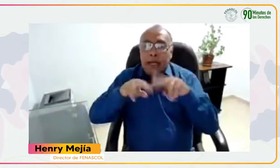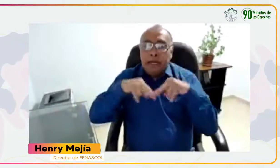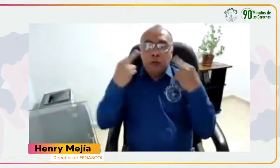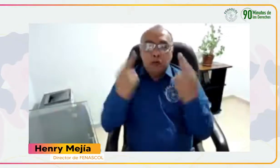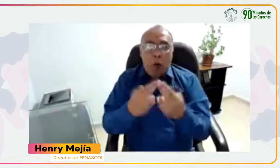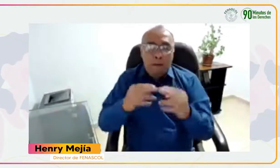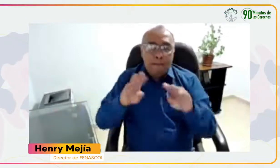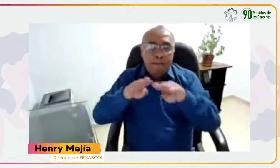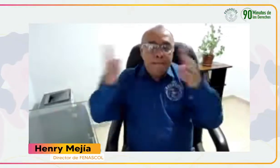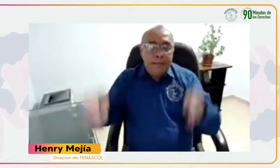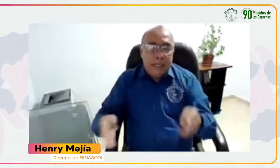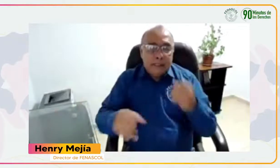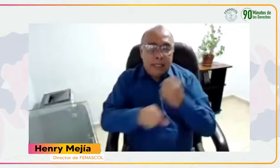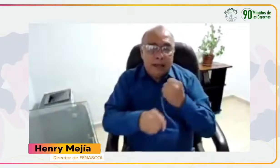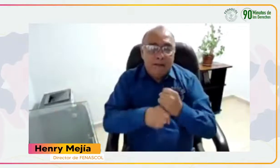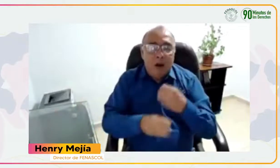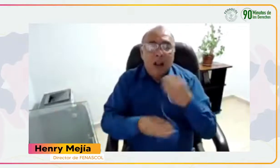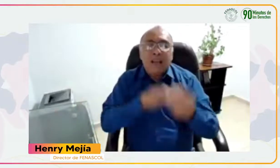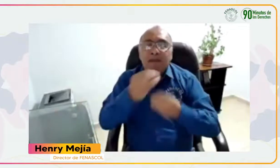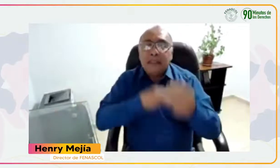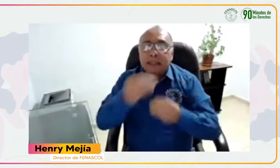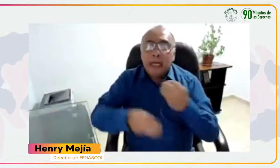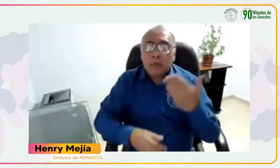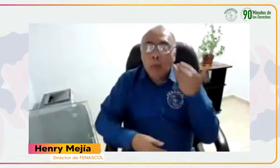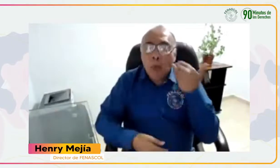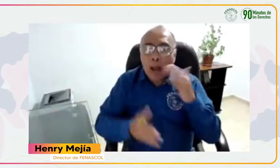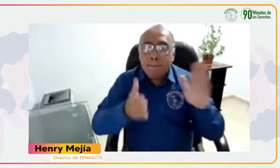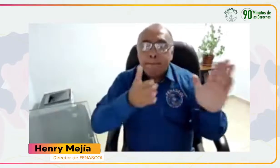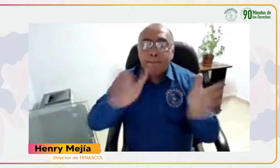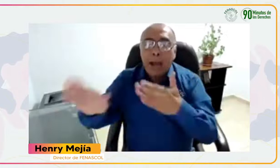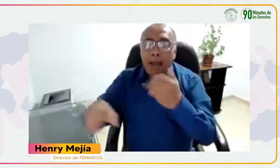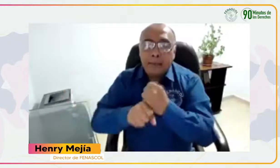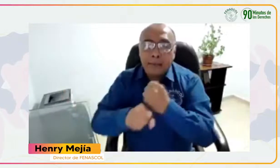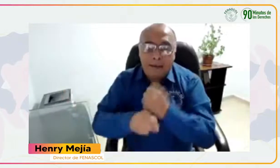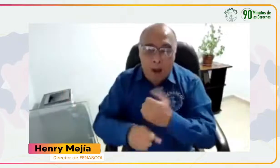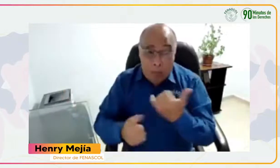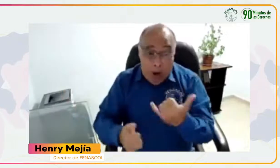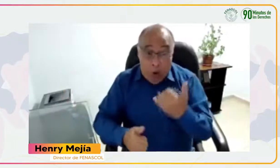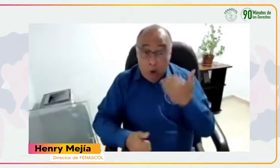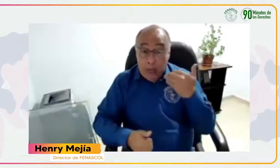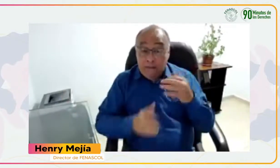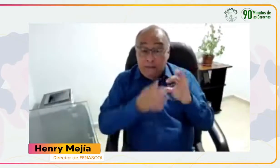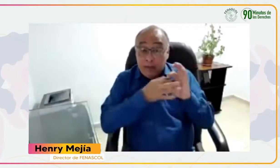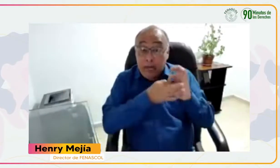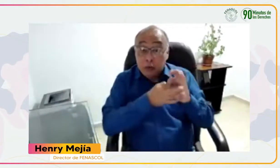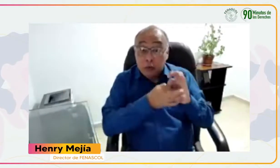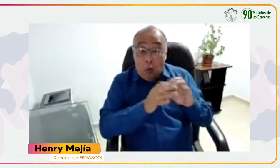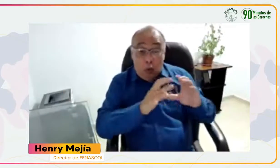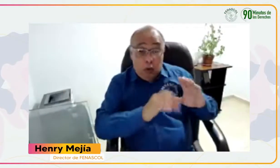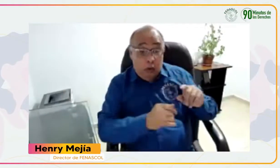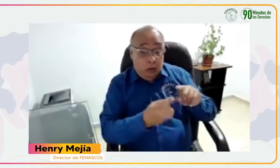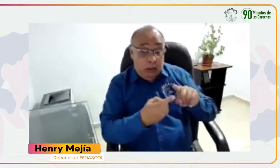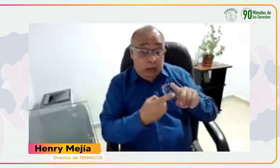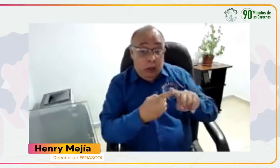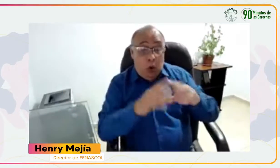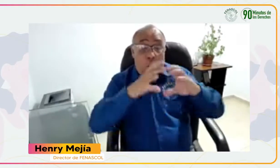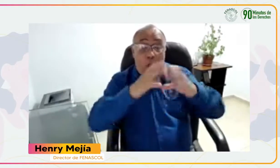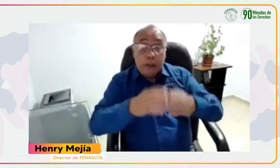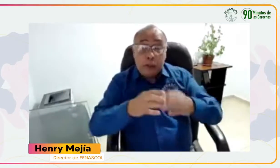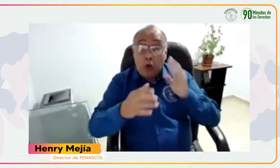de Mujeres, que tengamos una primera mesa de trabajo para definir qué se va a hacer, cuál es la planeación en la mesa de trabajo. Nosotros en